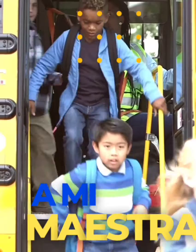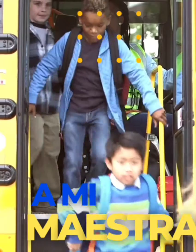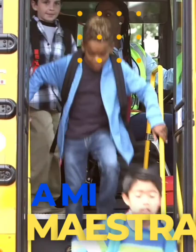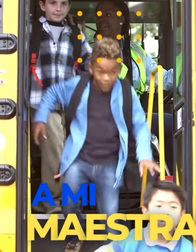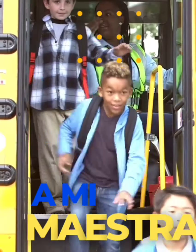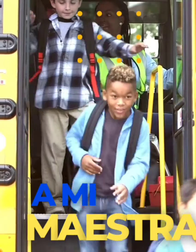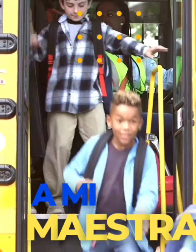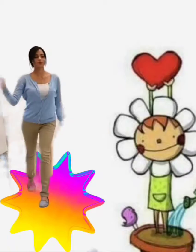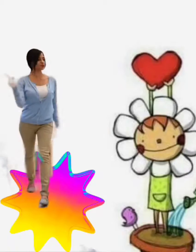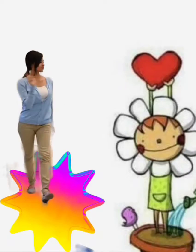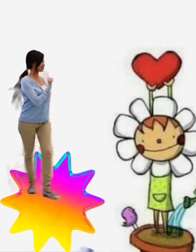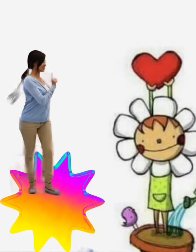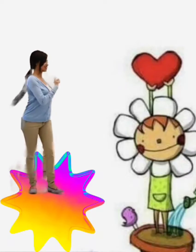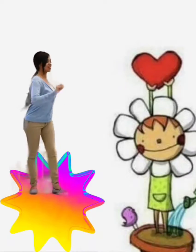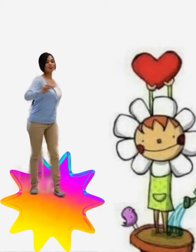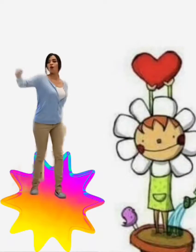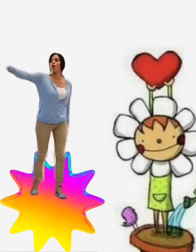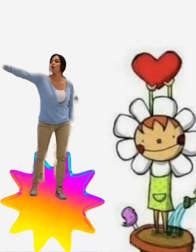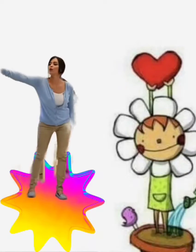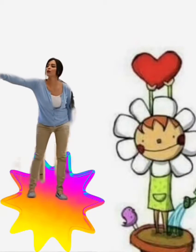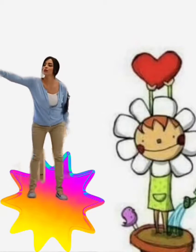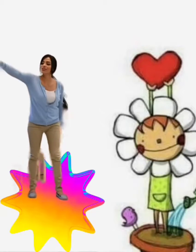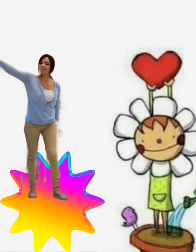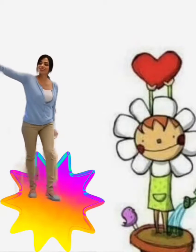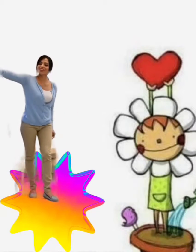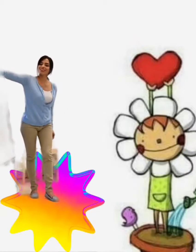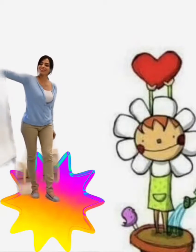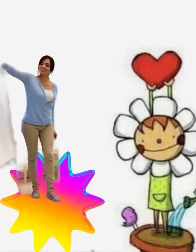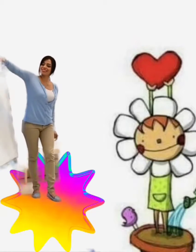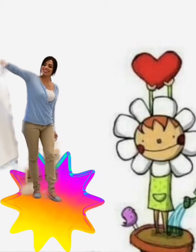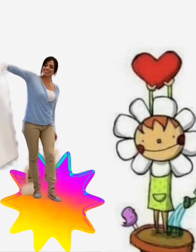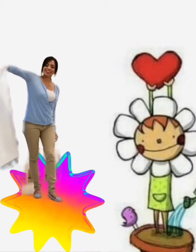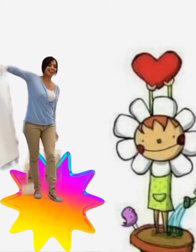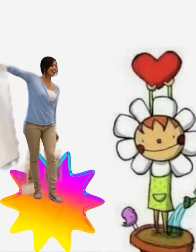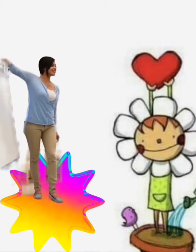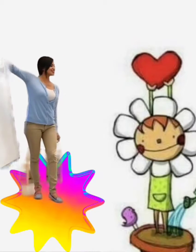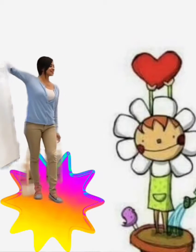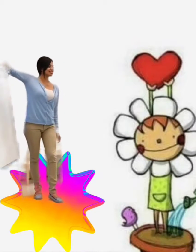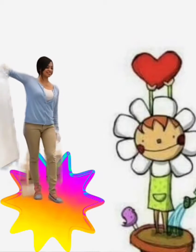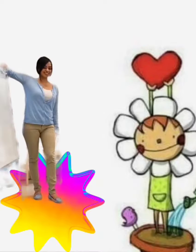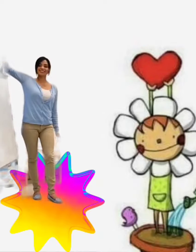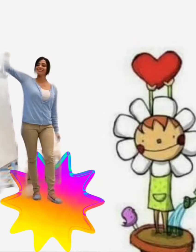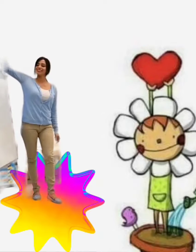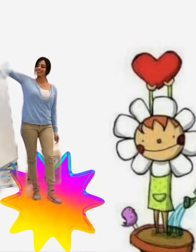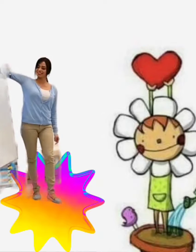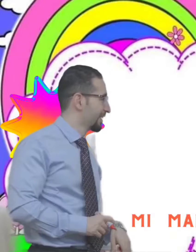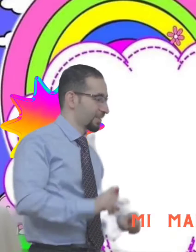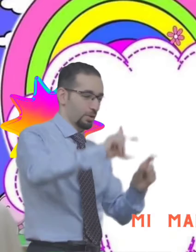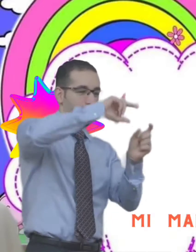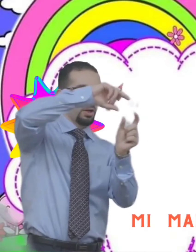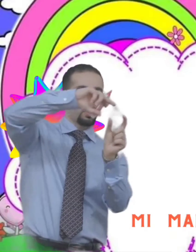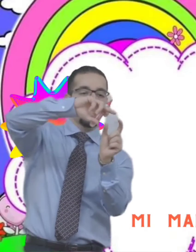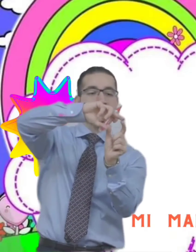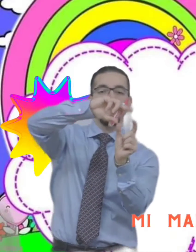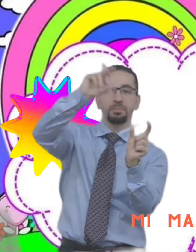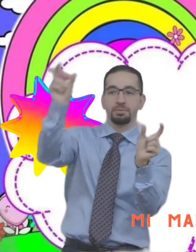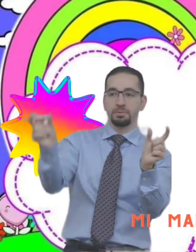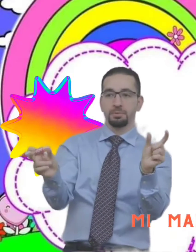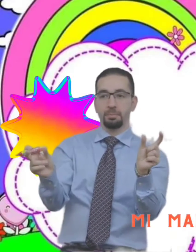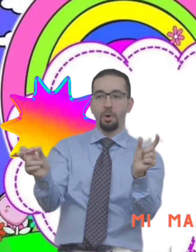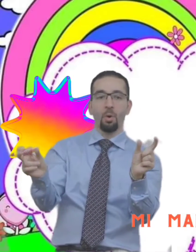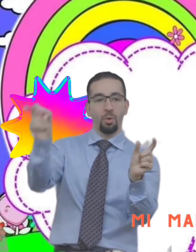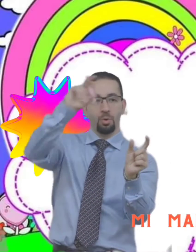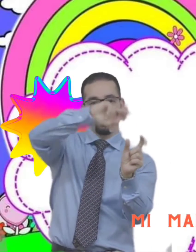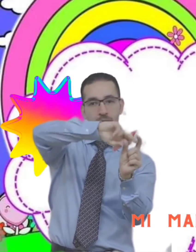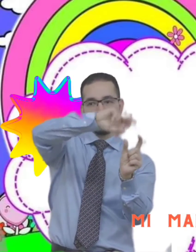que cantar, maestra bella, hoy es tu día, eres para mí una flor, a mi maestro